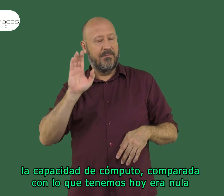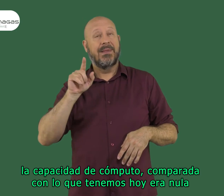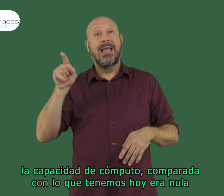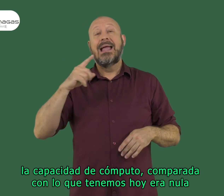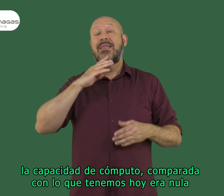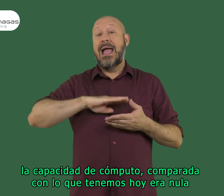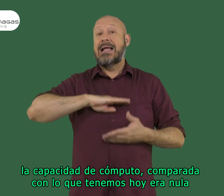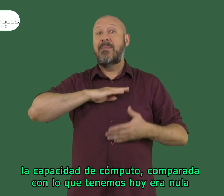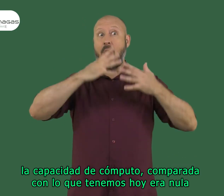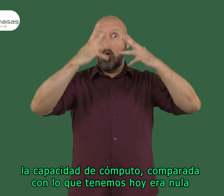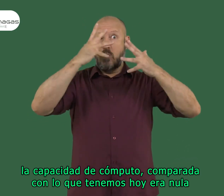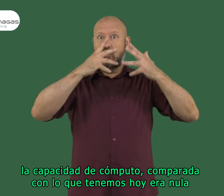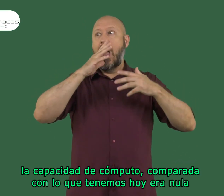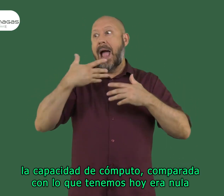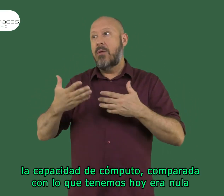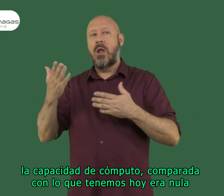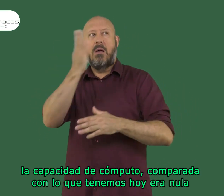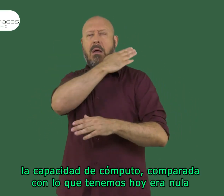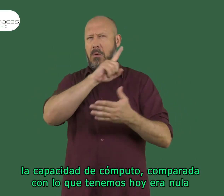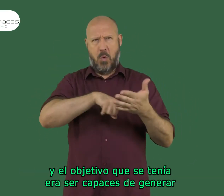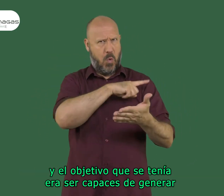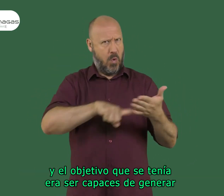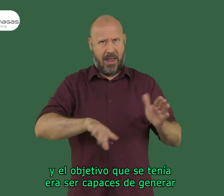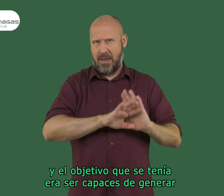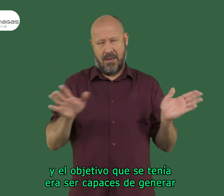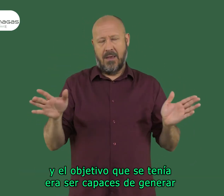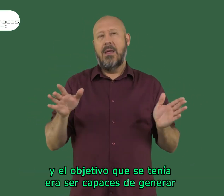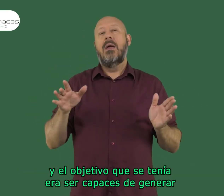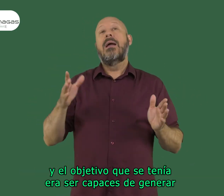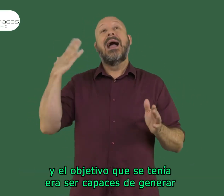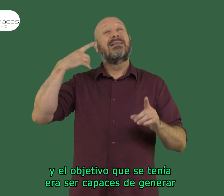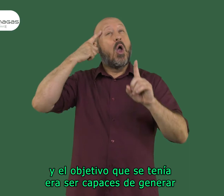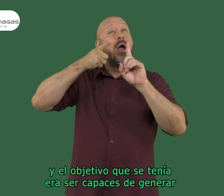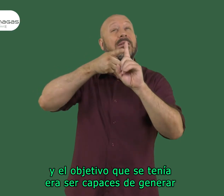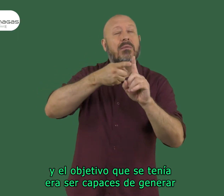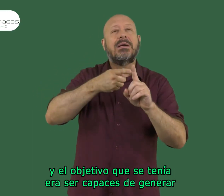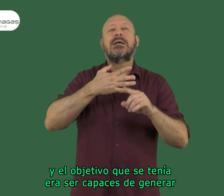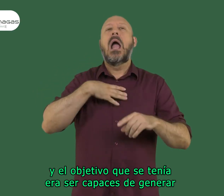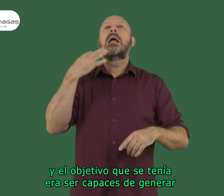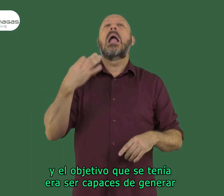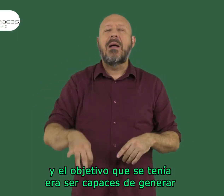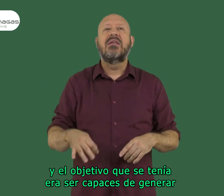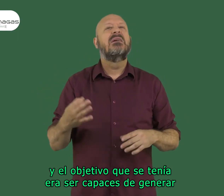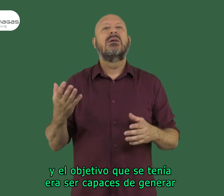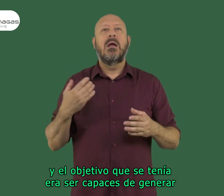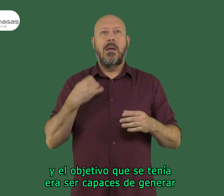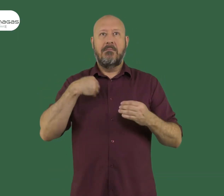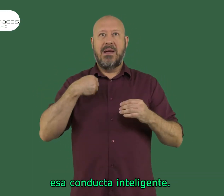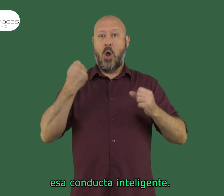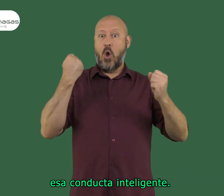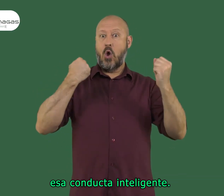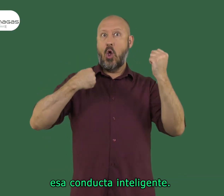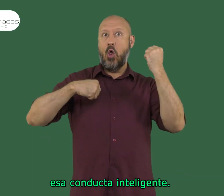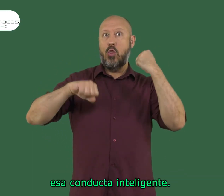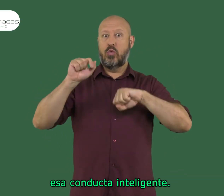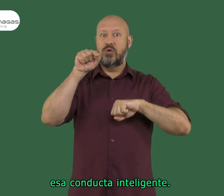La capacidad de cómputo comparada con la que tenemos hoy era nula y el objetivo que se tenía era ser capaz de generar esa